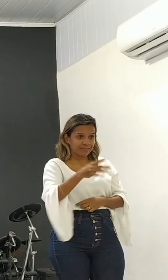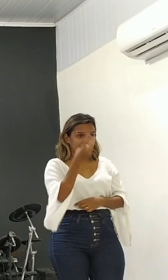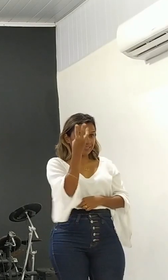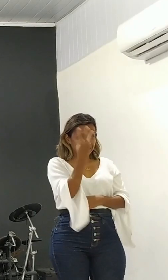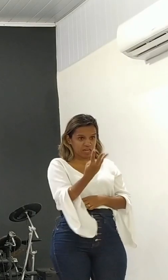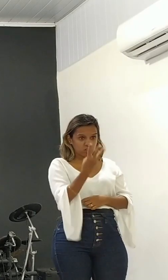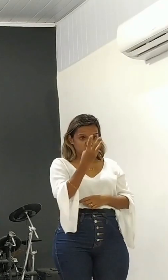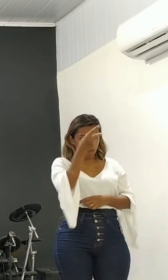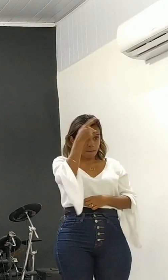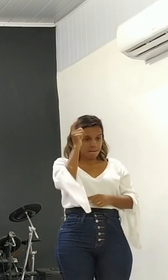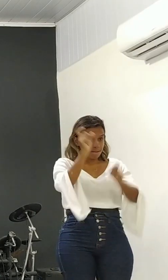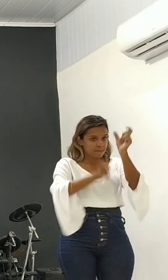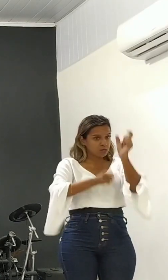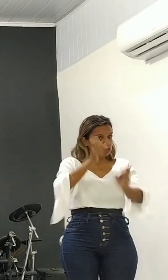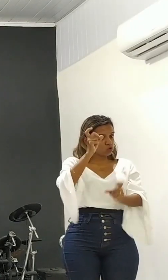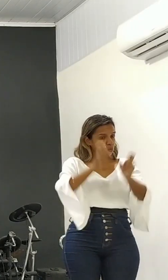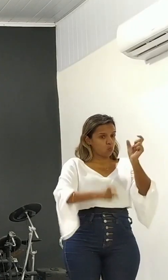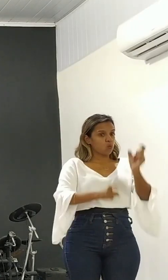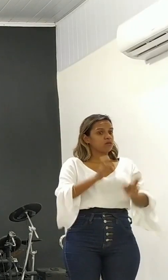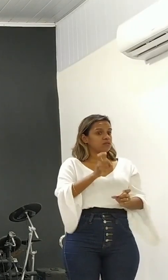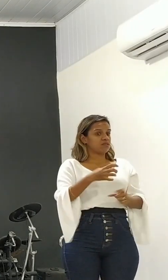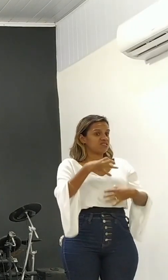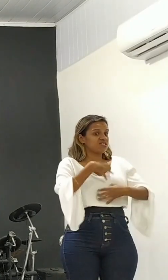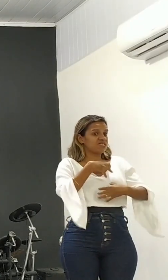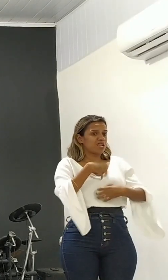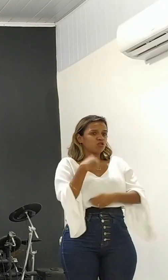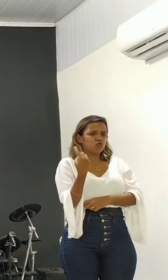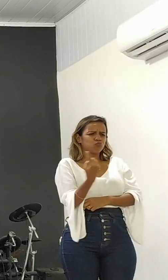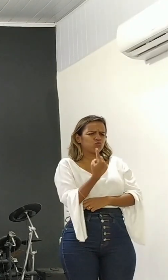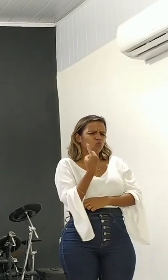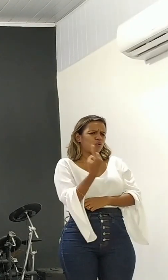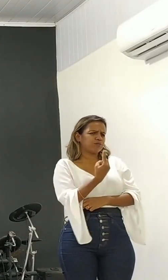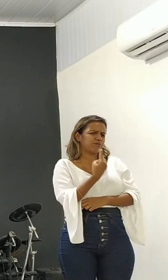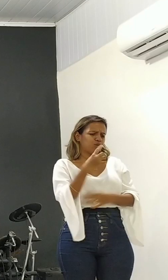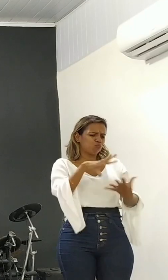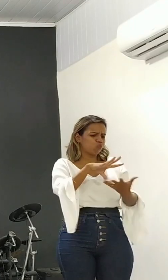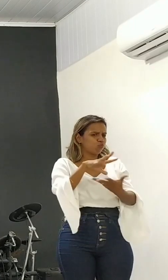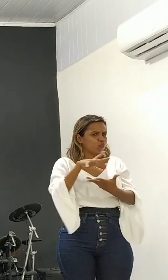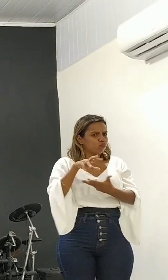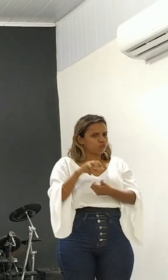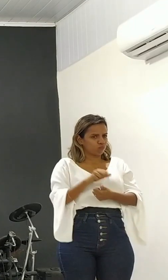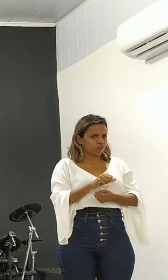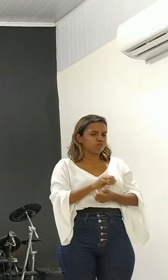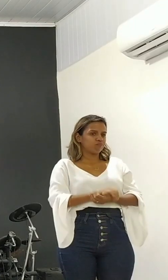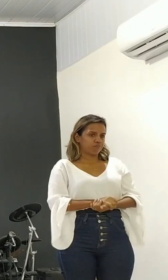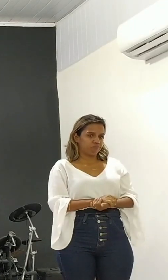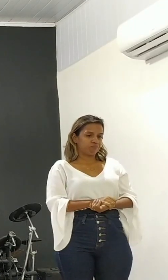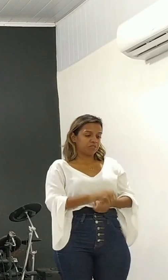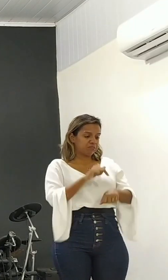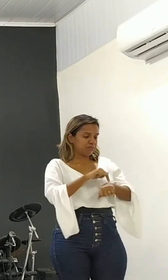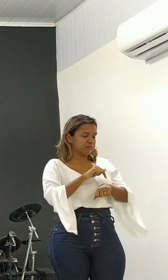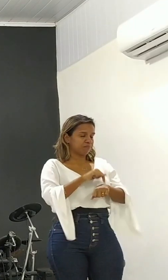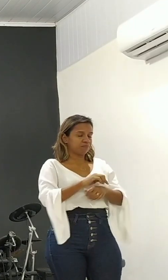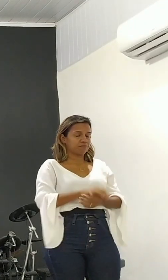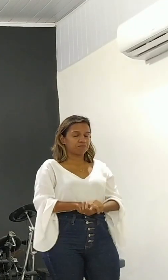3, né? 1 em cada 3 pessoas se sente sozinha nesse nosso